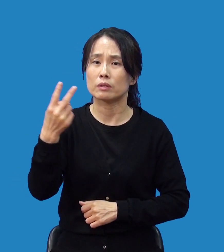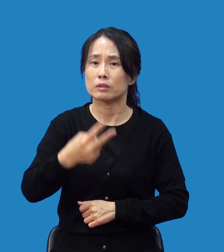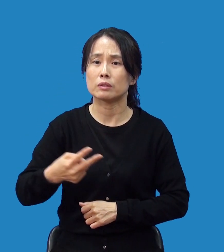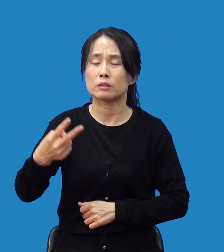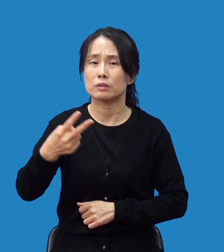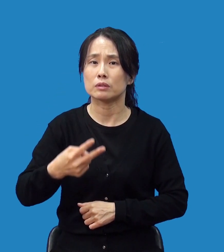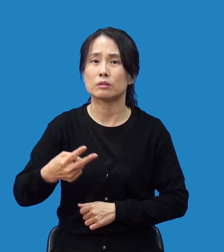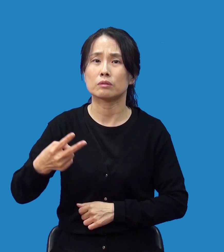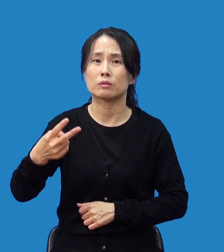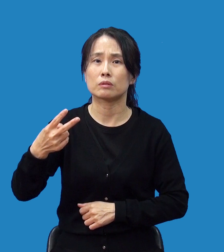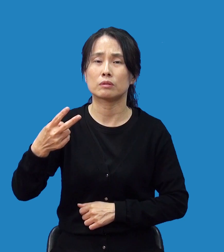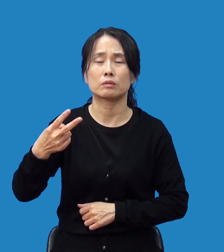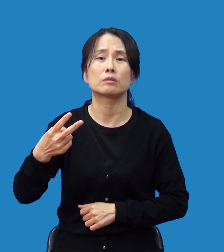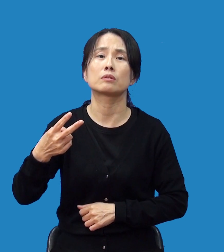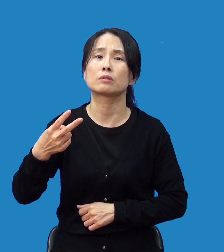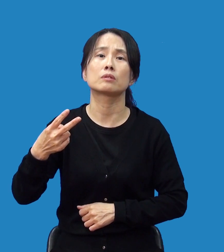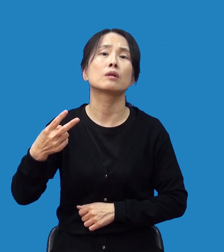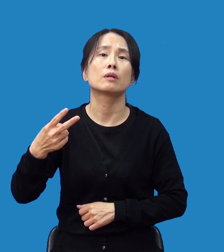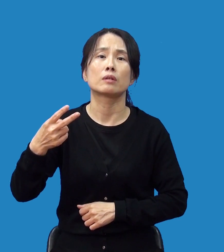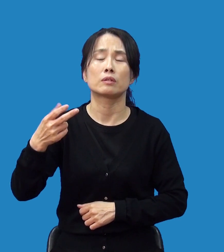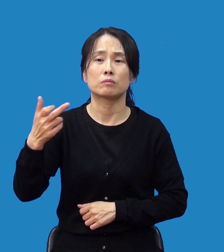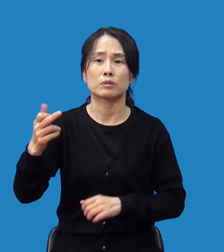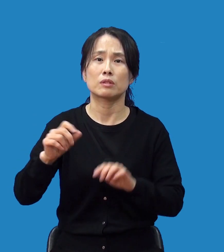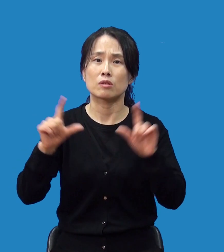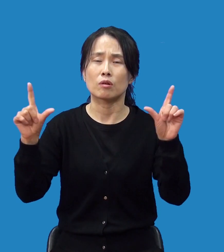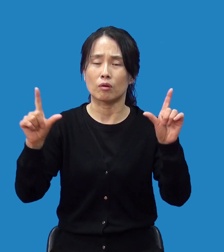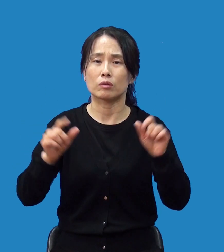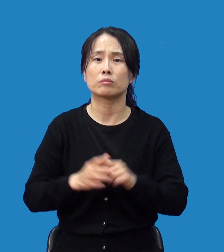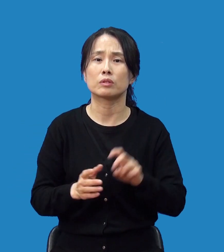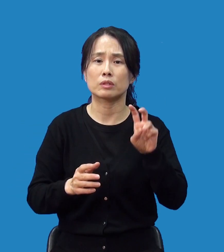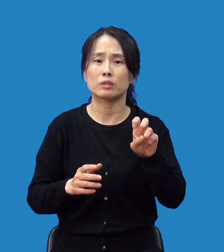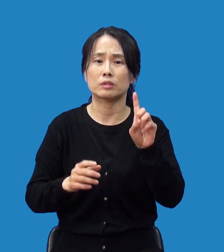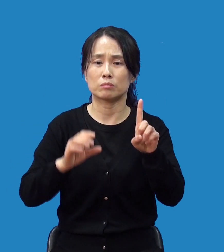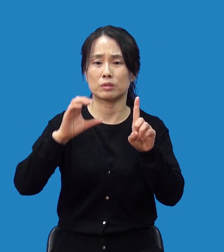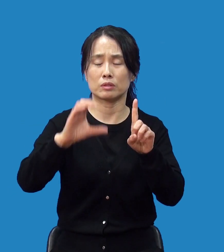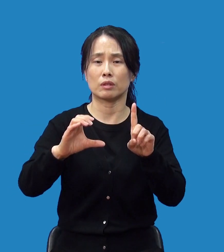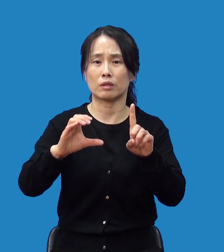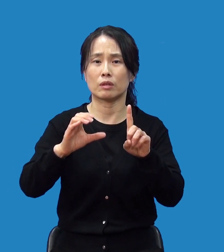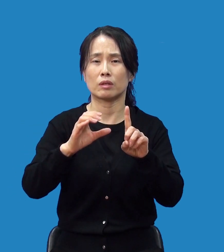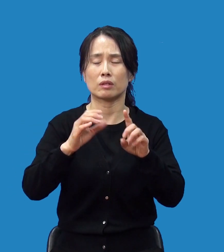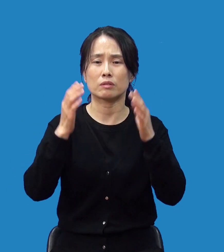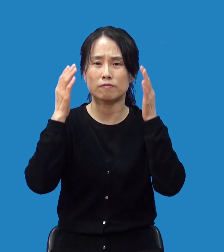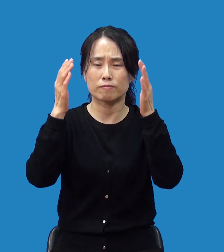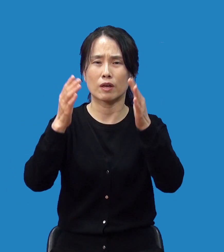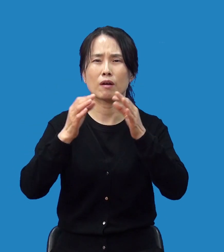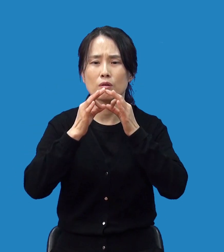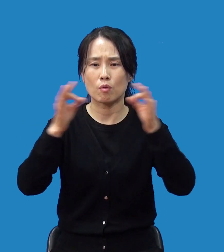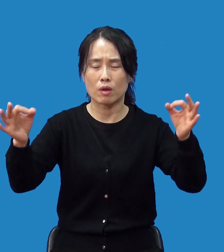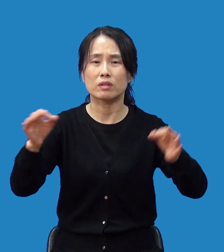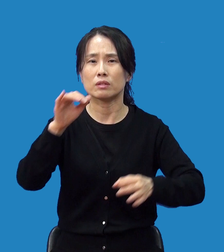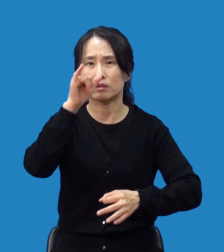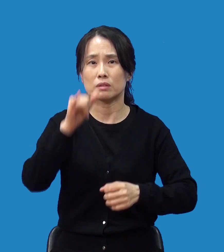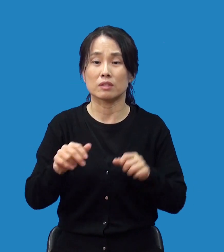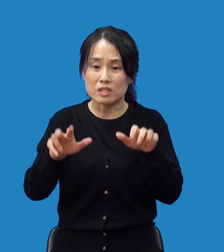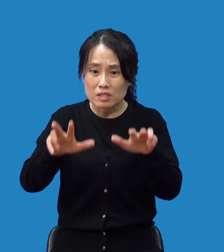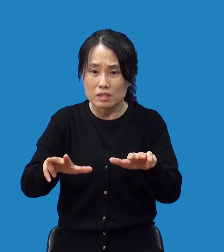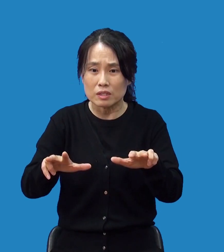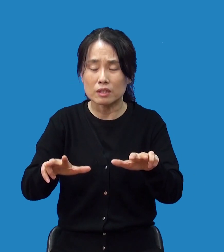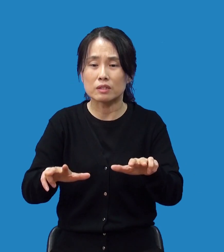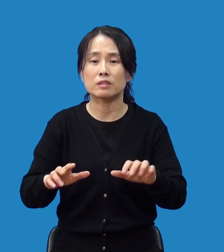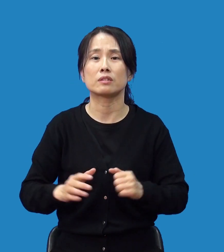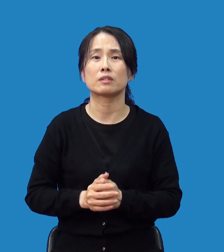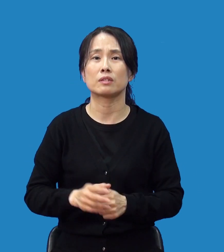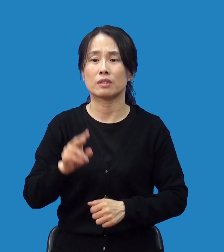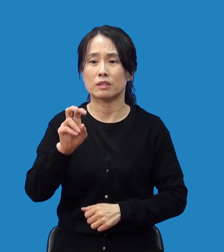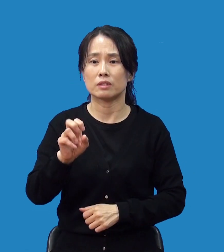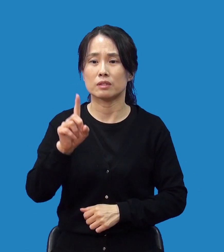21세기 인류를 향해 외친 큰 외침이 있었어요. 이제는 인류가